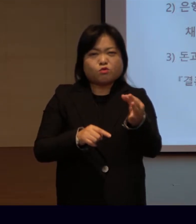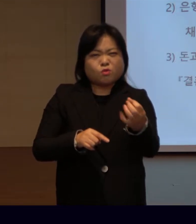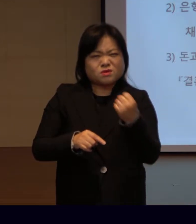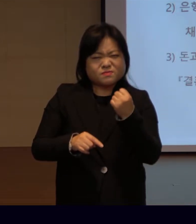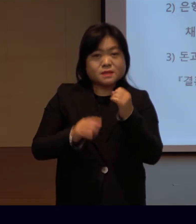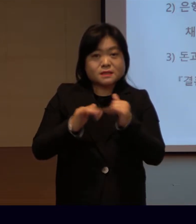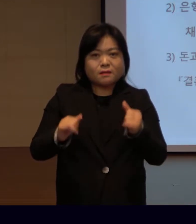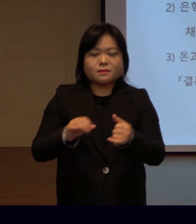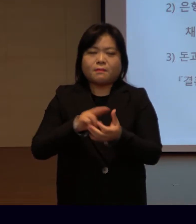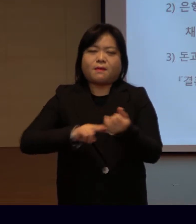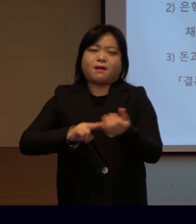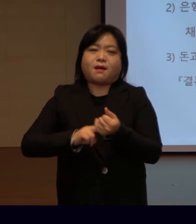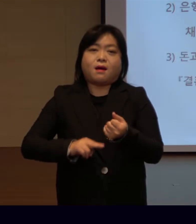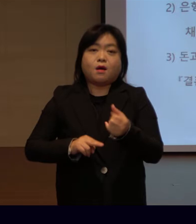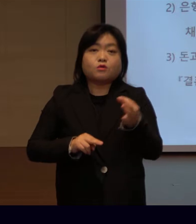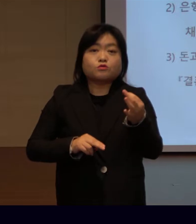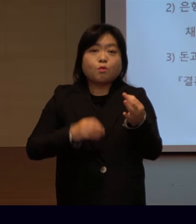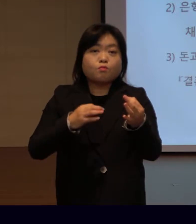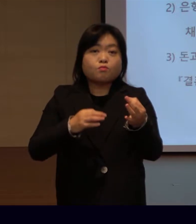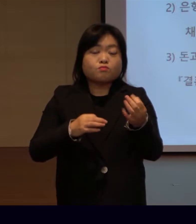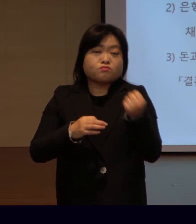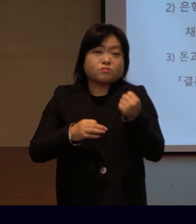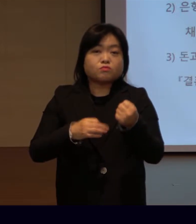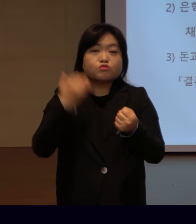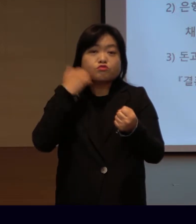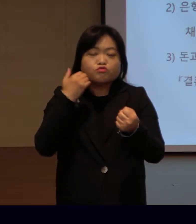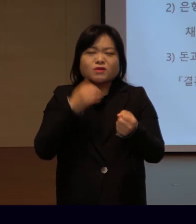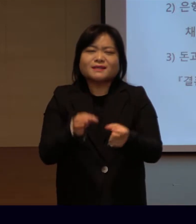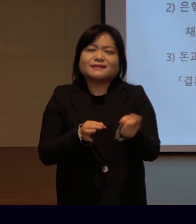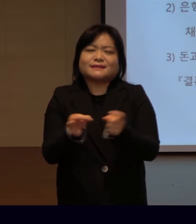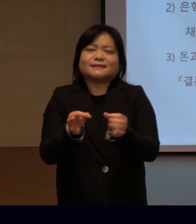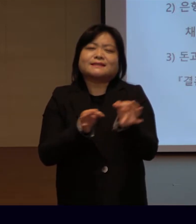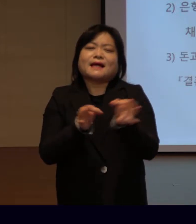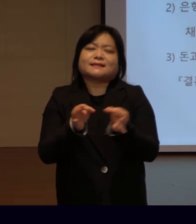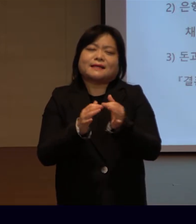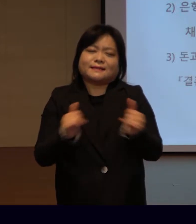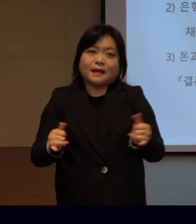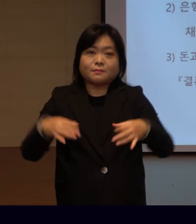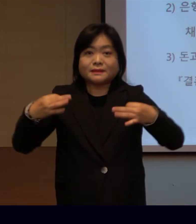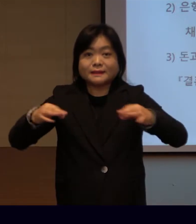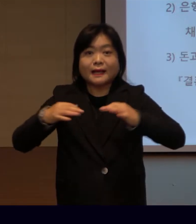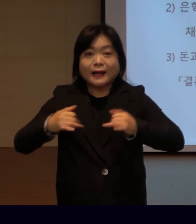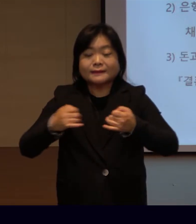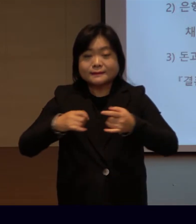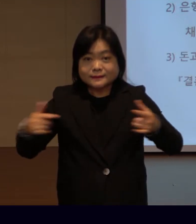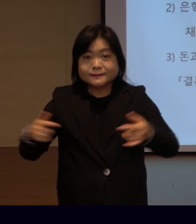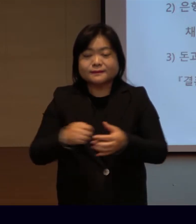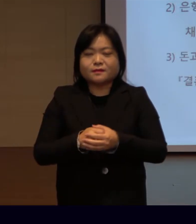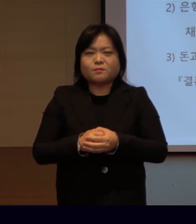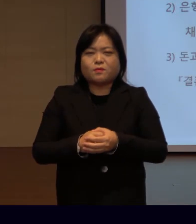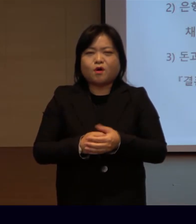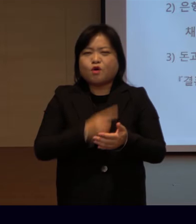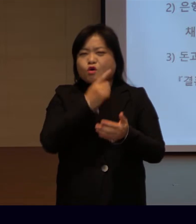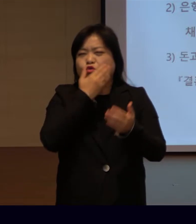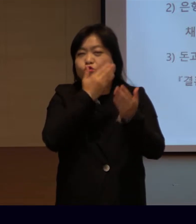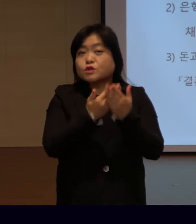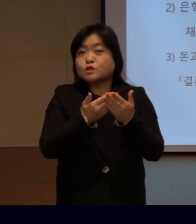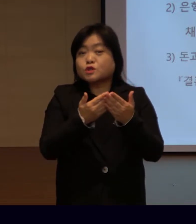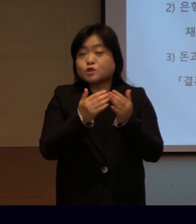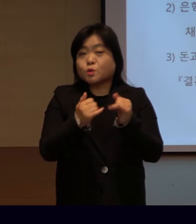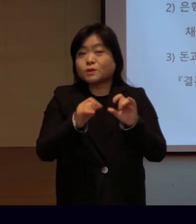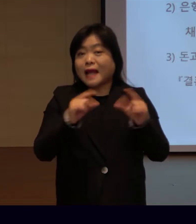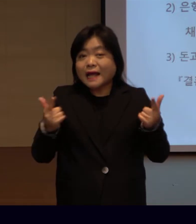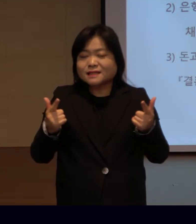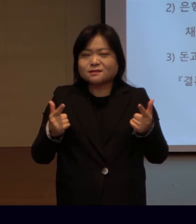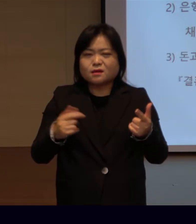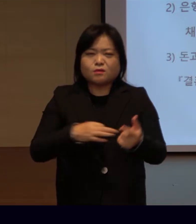있는 사람 누굴까요? 상인계급, 은행가 뭐 이런 사람들이죠. 소위 귀족은 아닌 부르주아